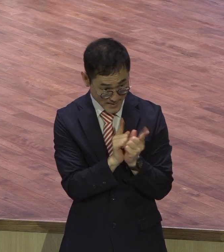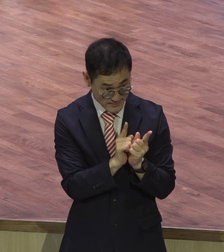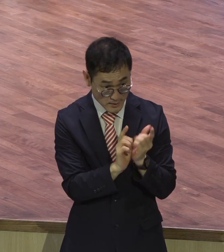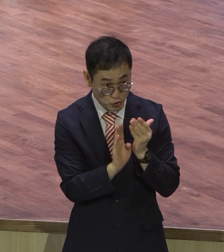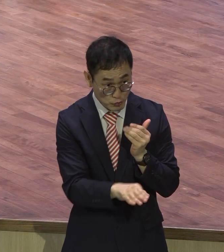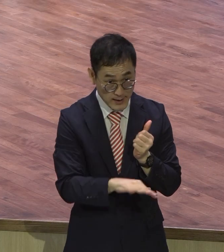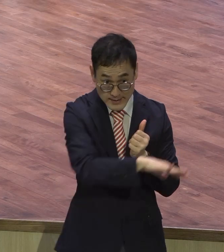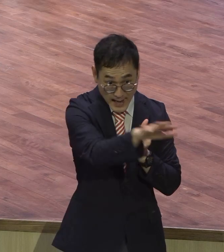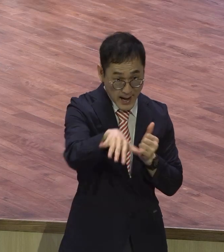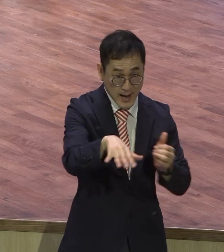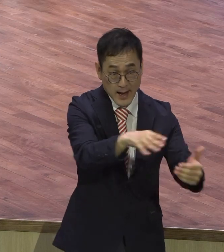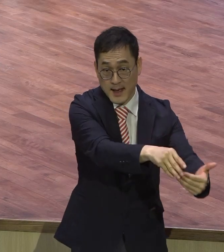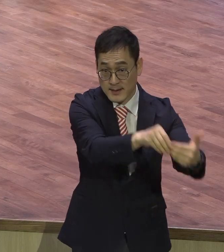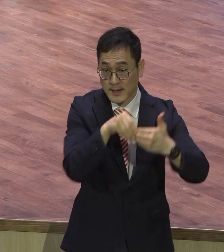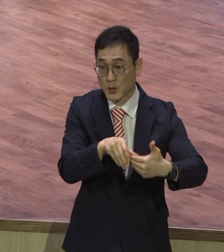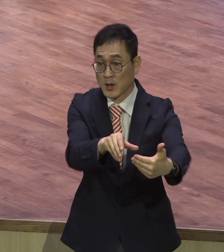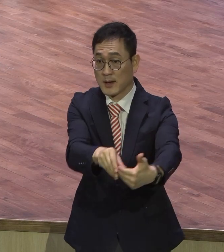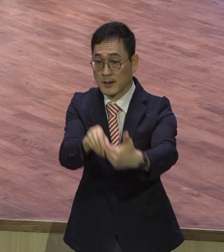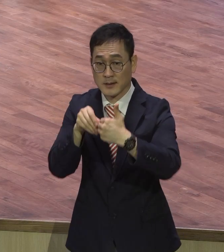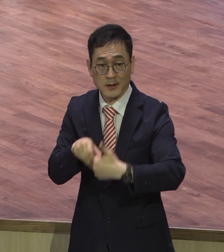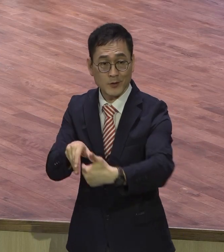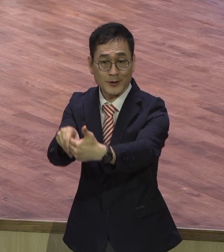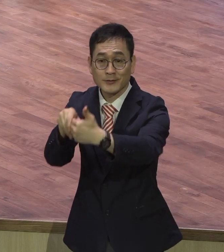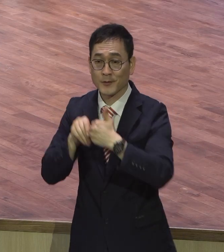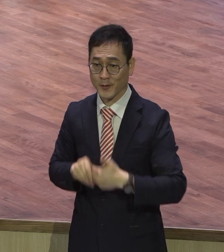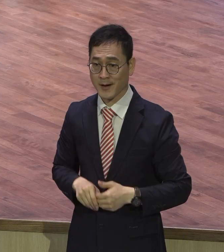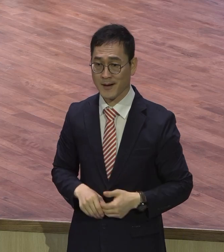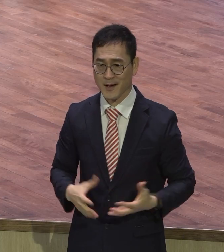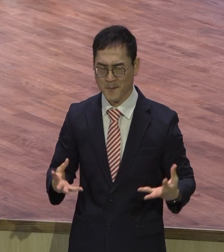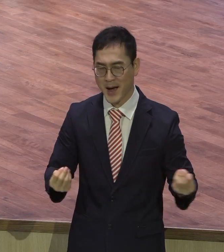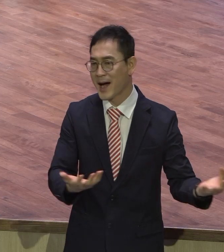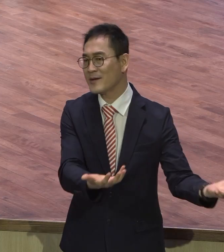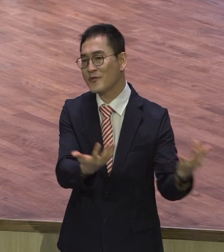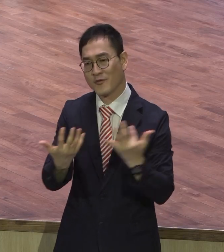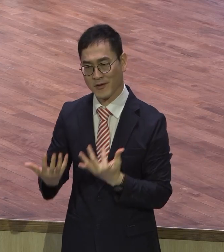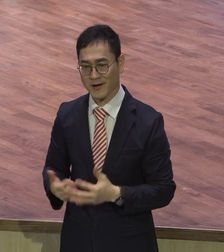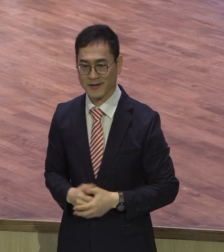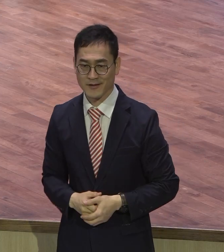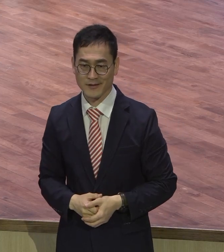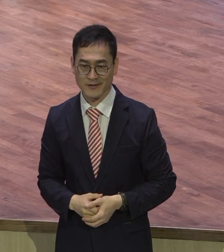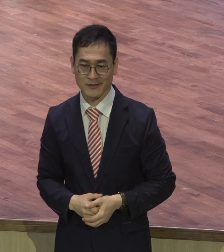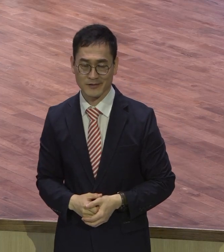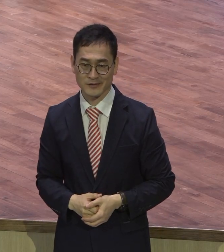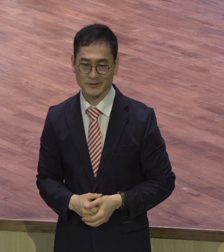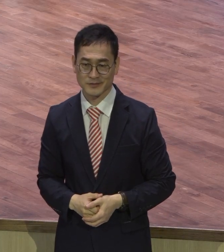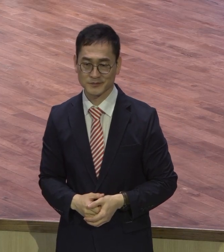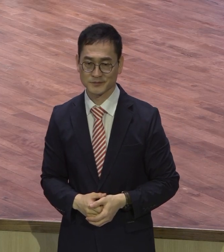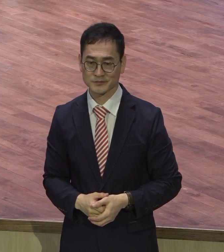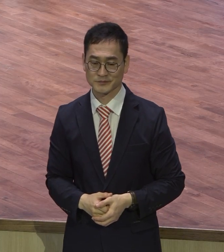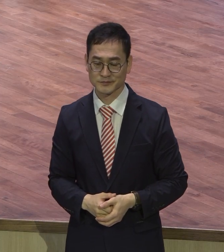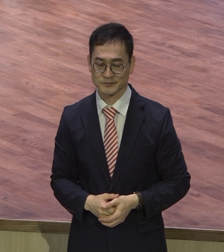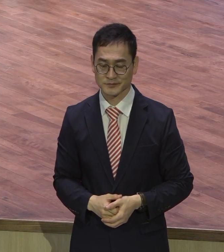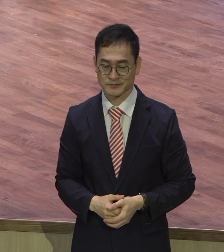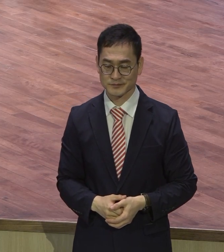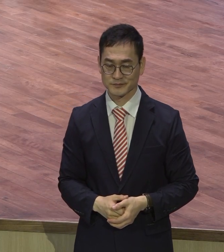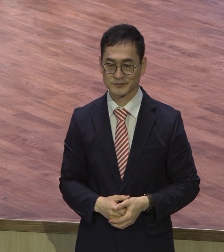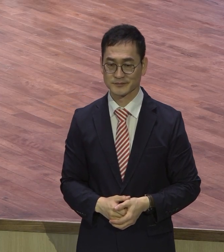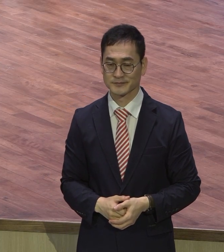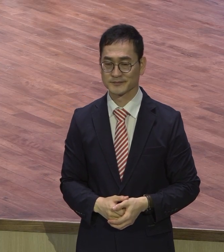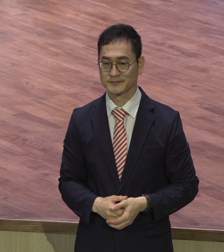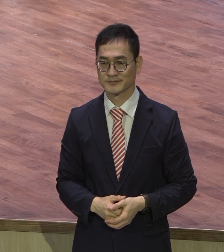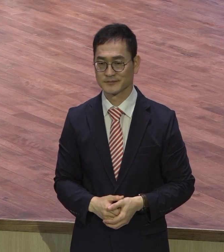사실을 볼 수 있어야 돼요. 먼저 본자 본자가 소유하는 거예요. 본자가 누리는